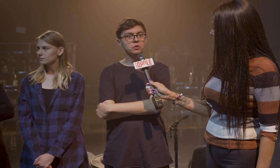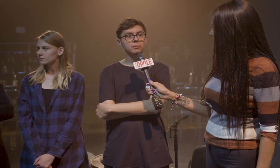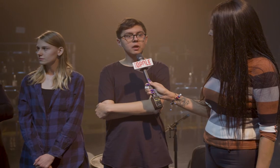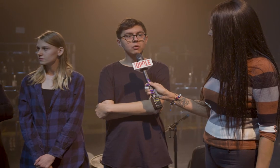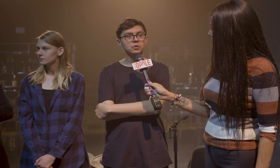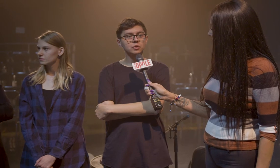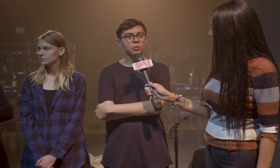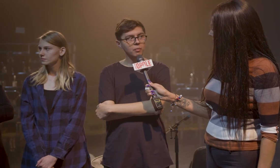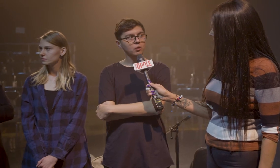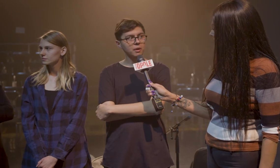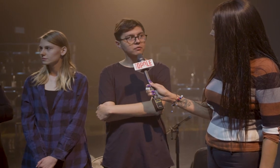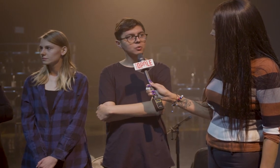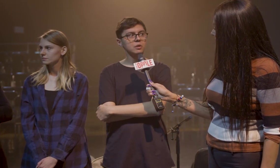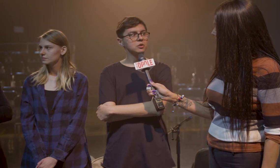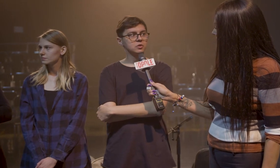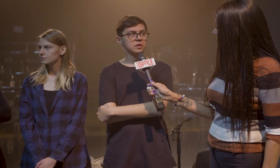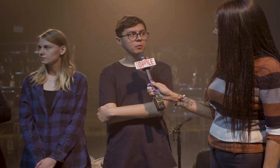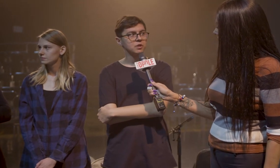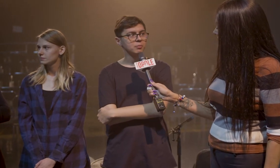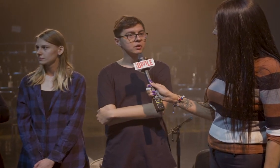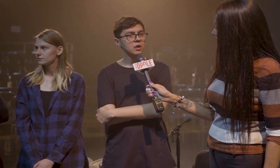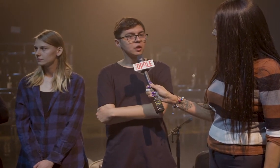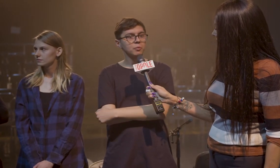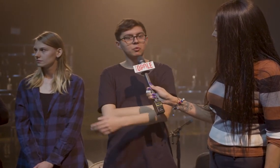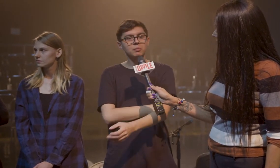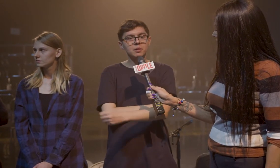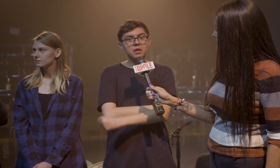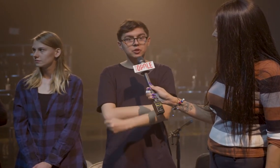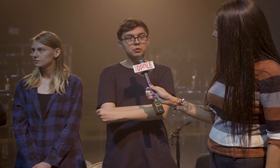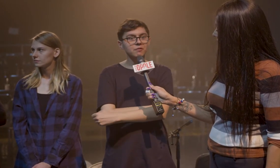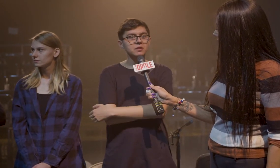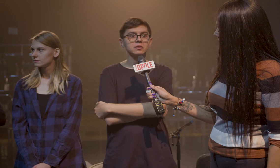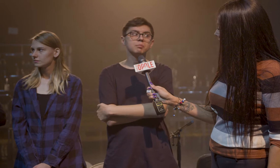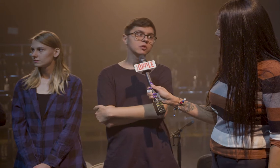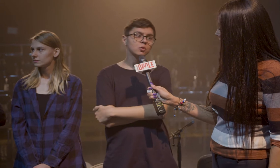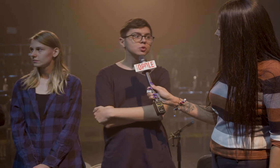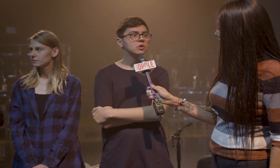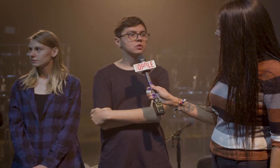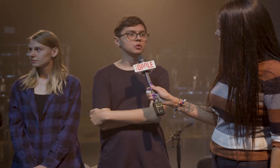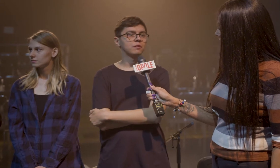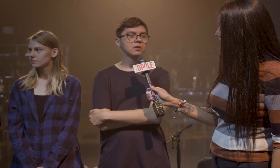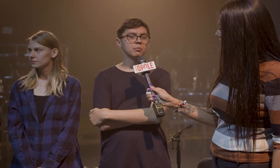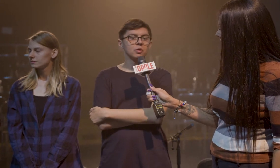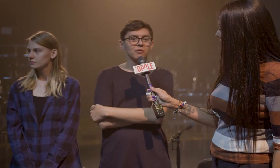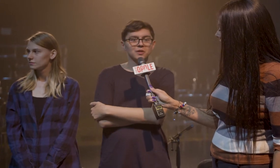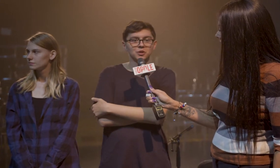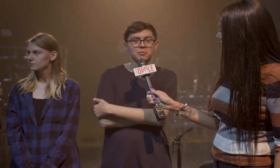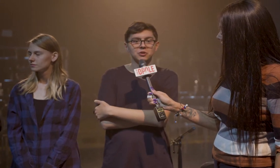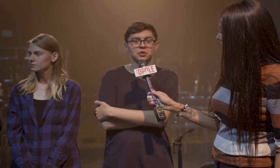sobie jakąś głęboką prawdę, o której my często zapominamy, i próbujemy te baśnie przywracać z bardzo różnych stron świata, bo i opowiadaliśmy baśnie